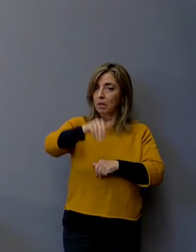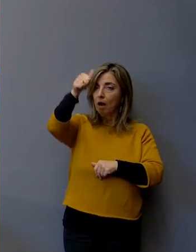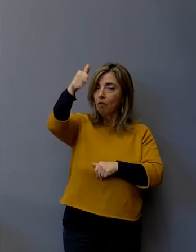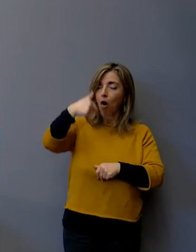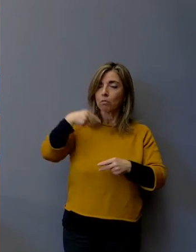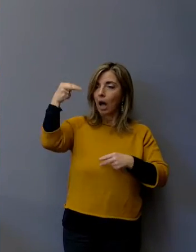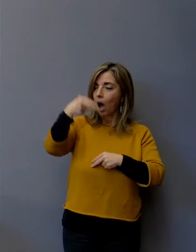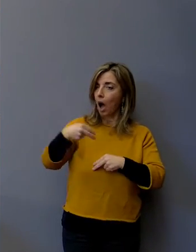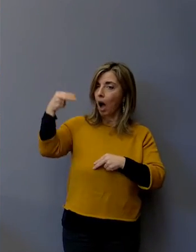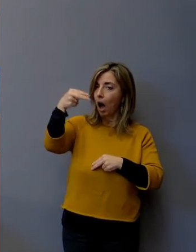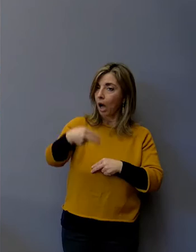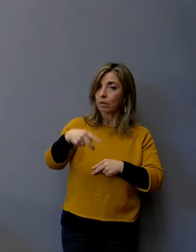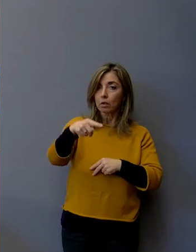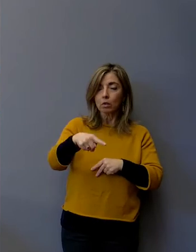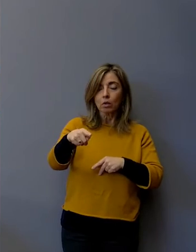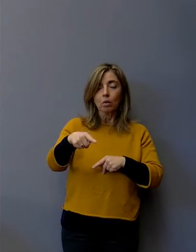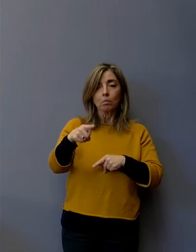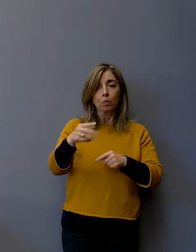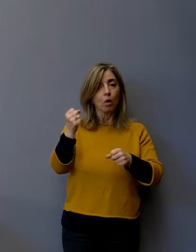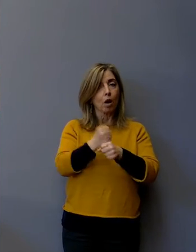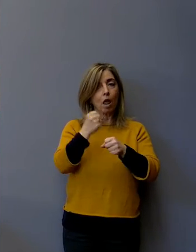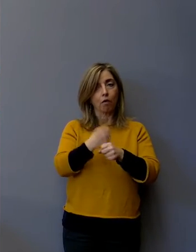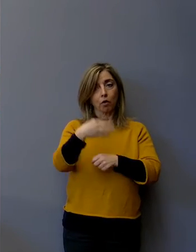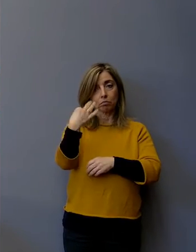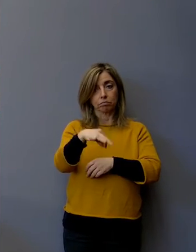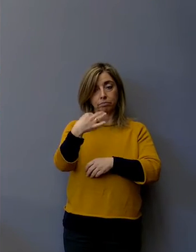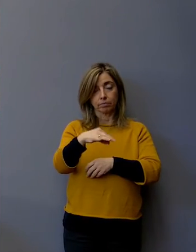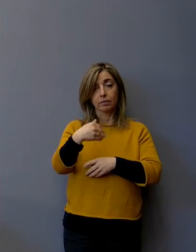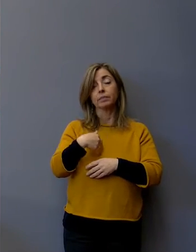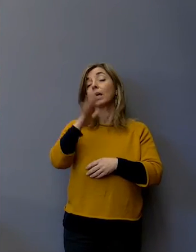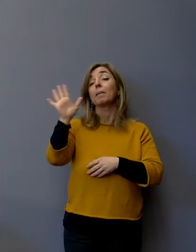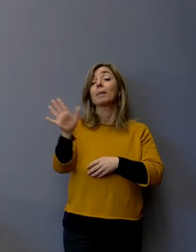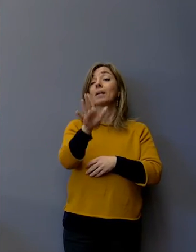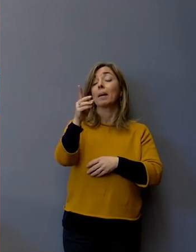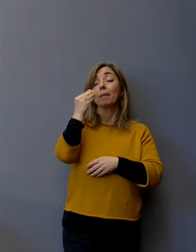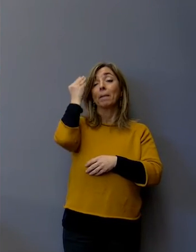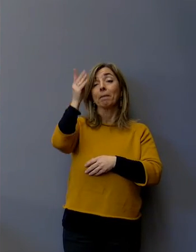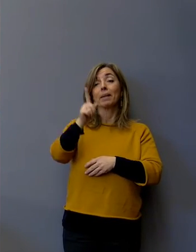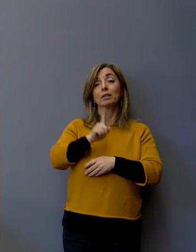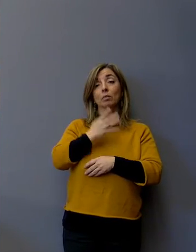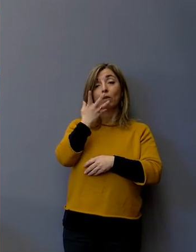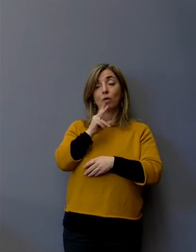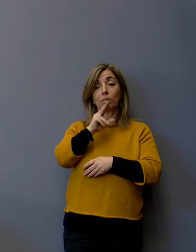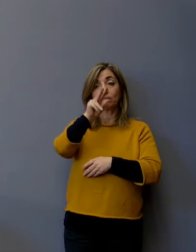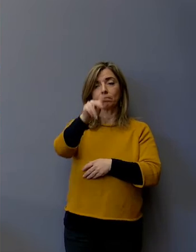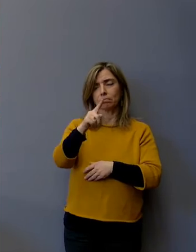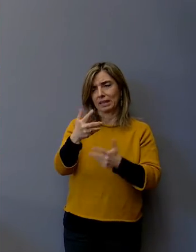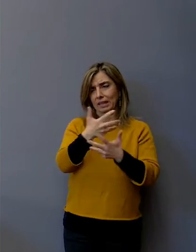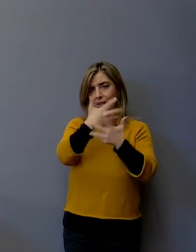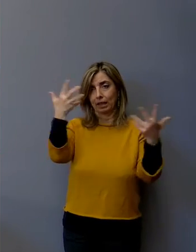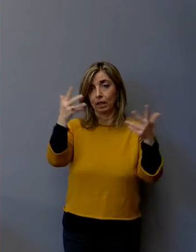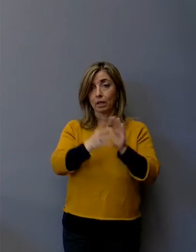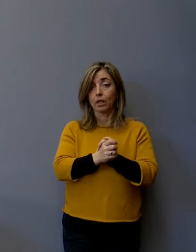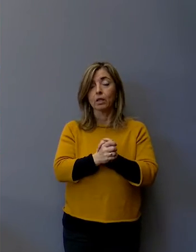non voglio neanche a dire mi pare che il pensiero che voleva esprimere sia chiaro io chiaro soprattutto voglio fugare